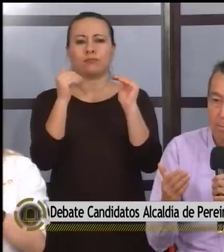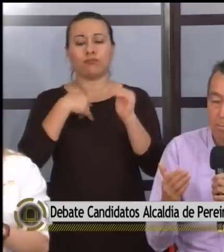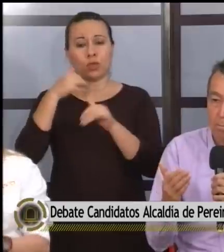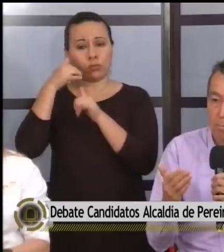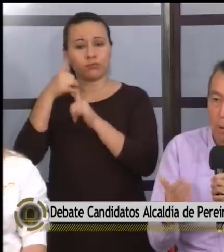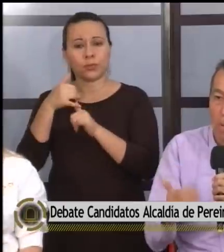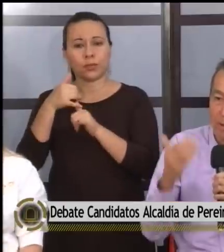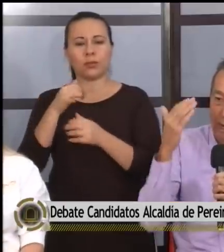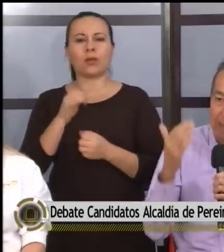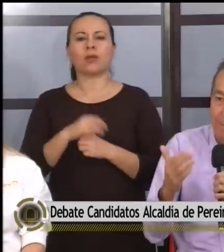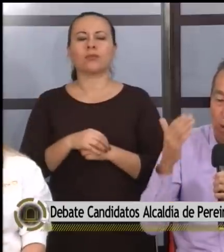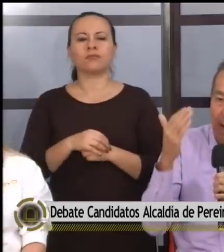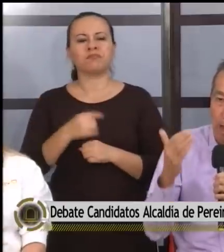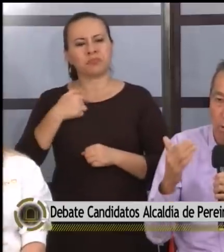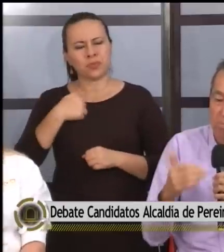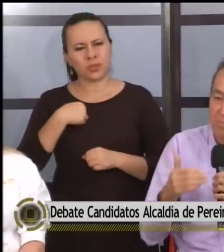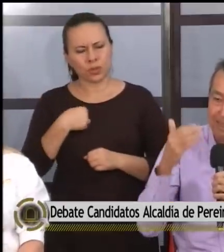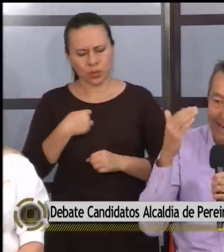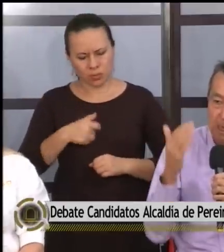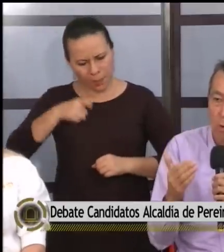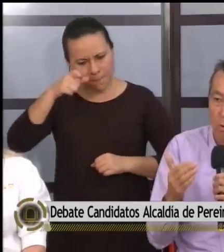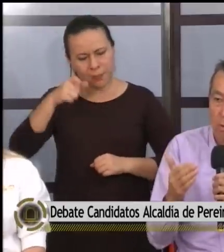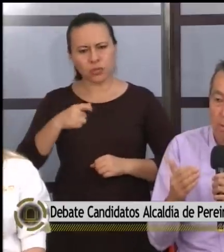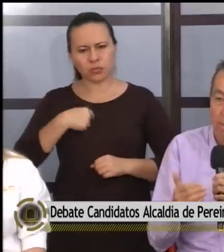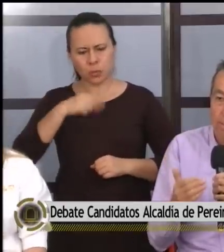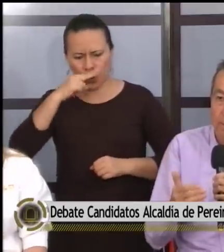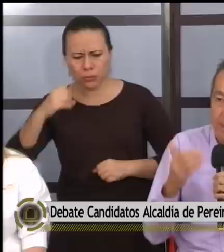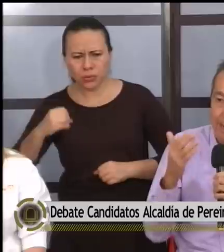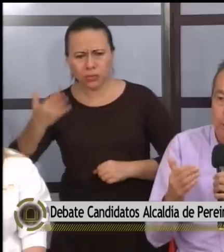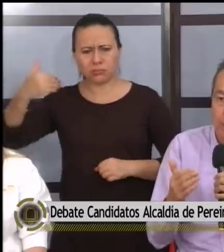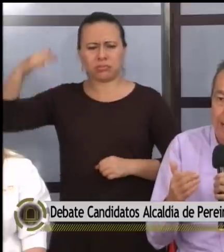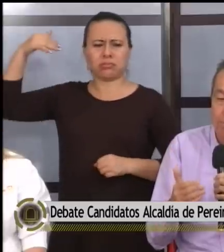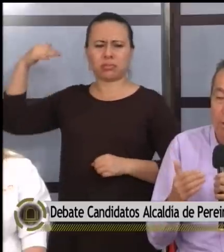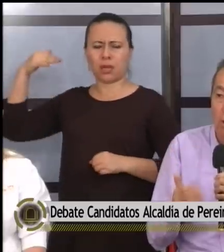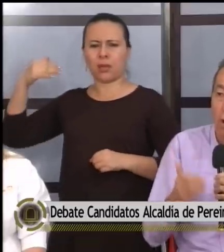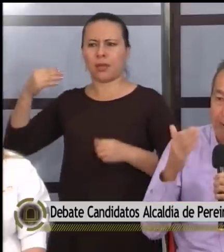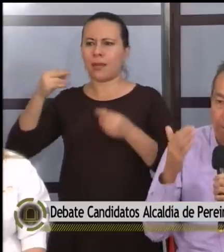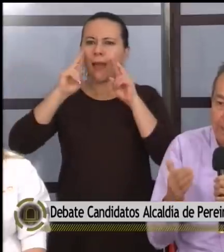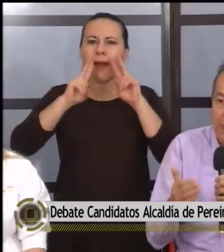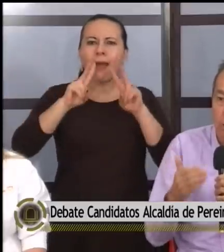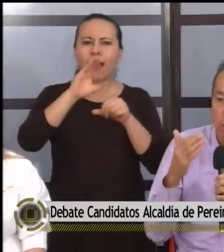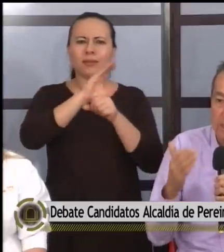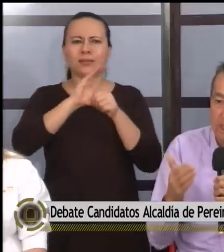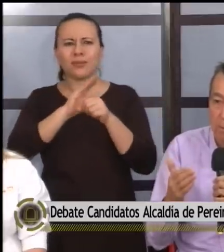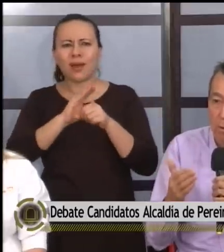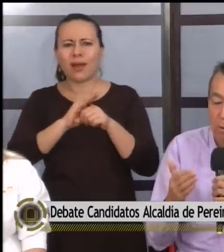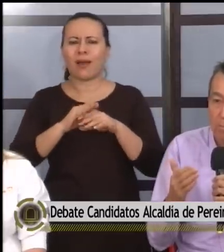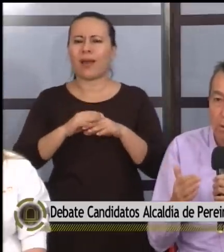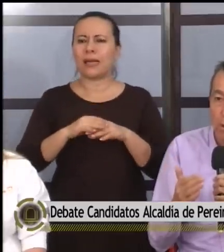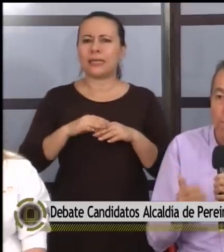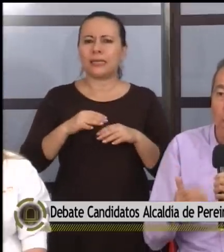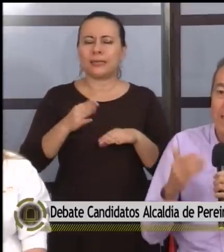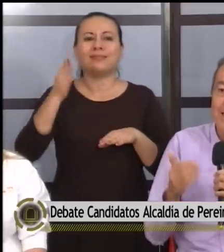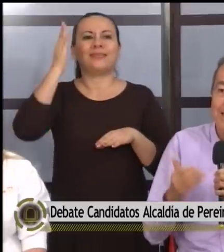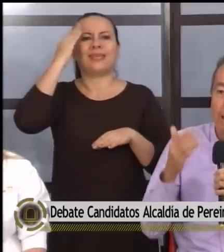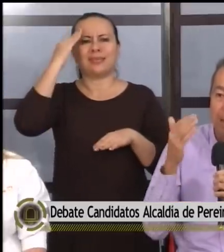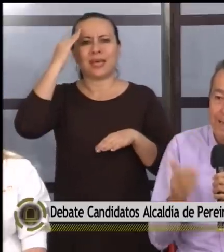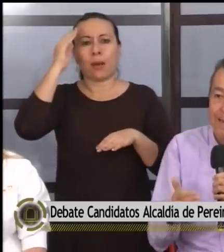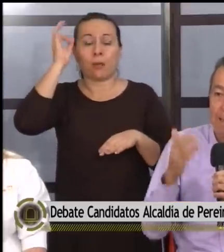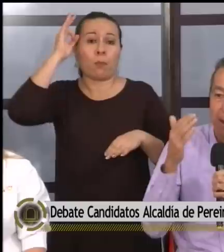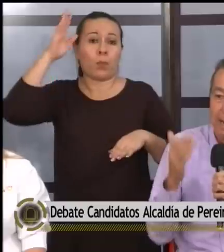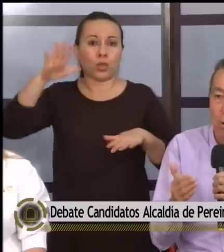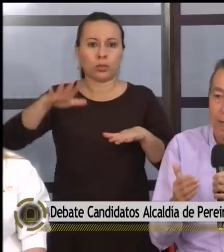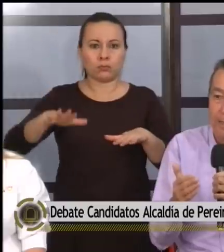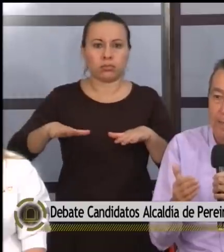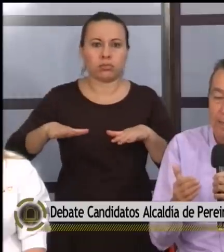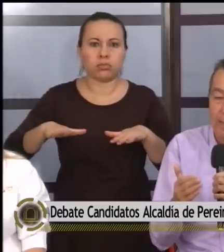civil, como persona que me ha tocado desde niño vivir la ciudad con graves riesgos de sismo, voy a intervenir